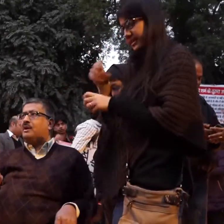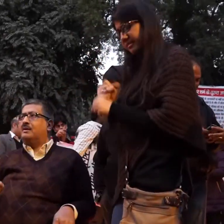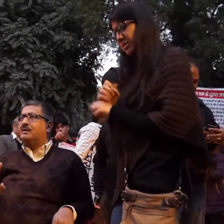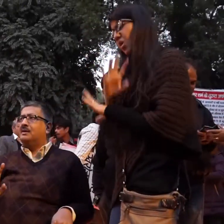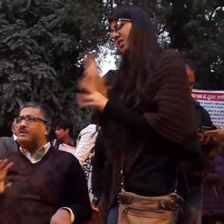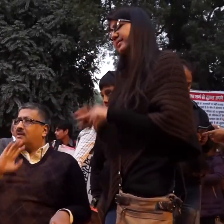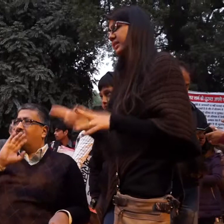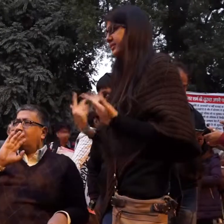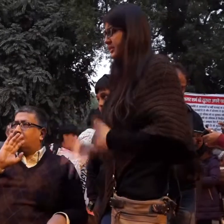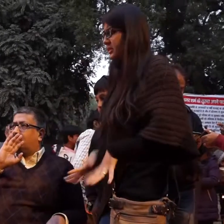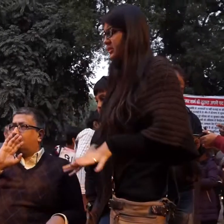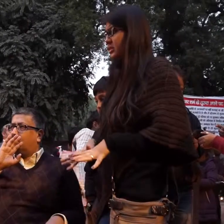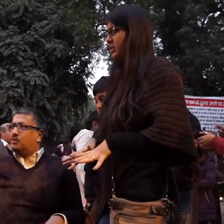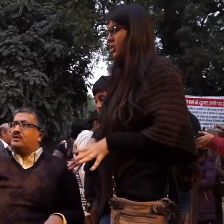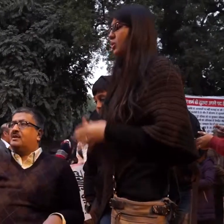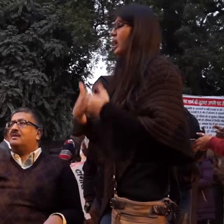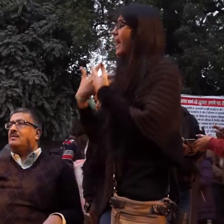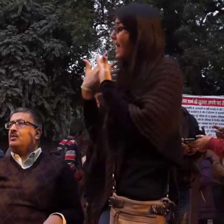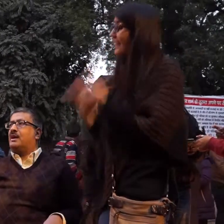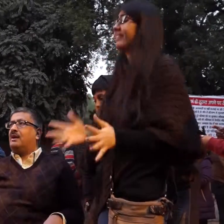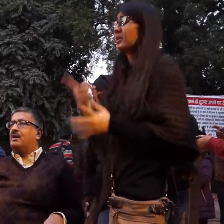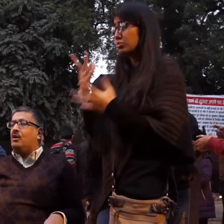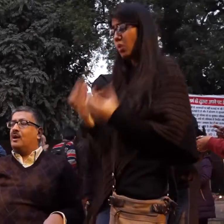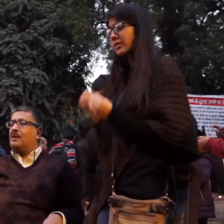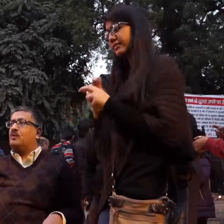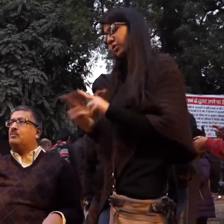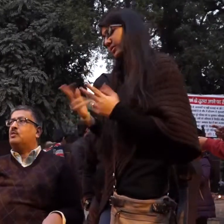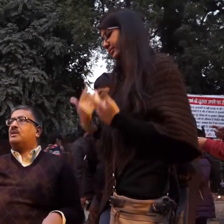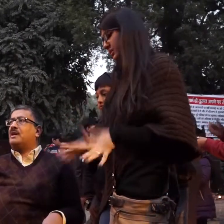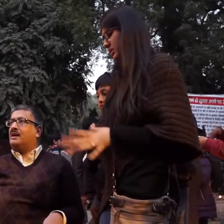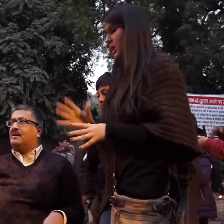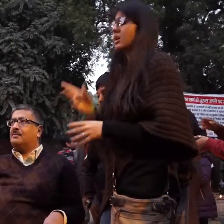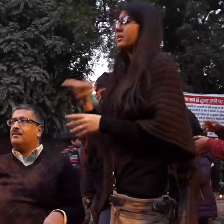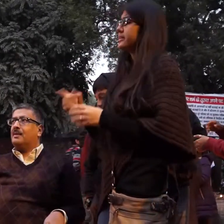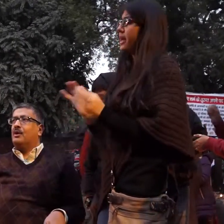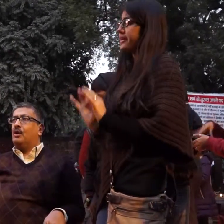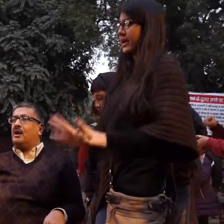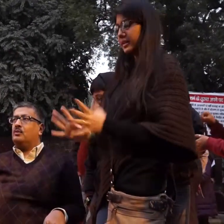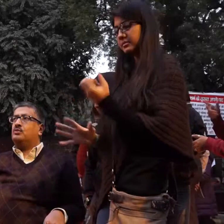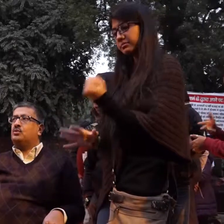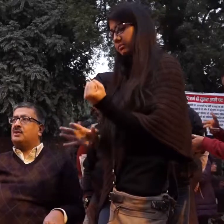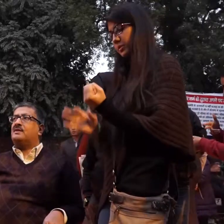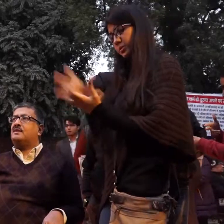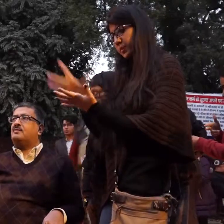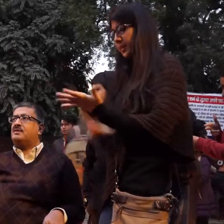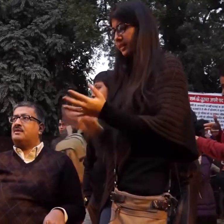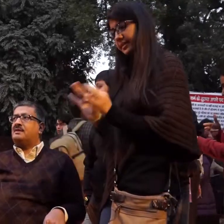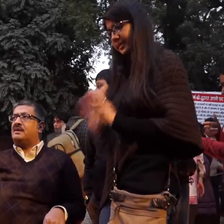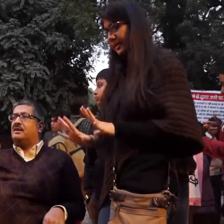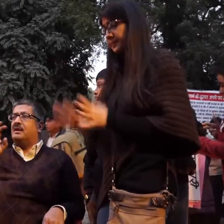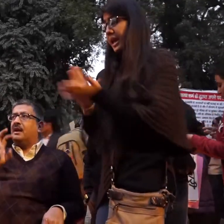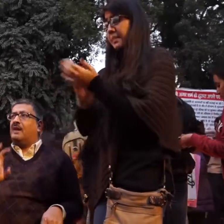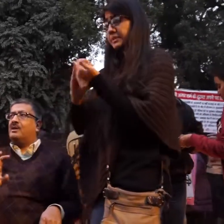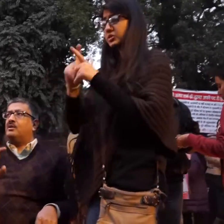कुछ होता है। जितना कुछ हो सकता था सब हो गया और अब कानून बिल्कुल तैयार है और कानून सोशल जस्टिस मिनिस्ट्री